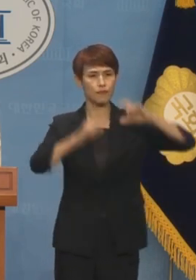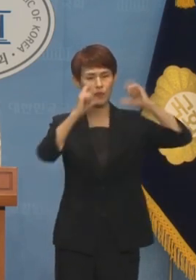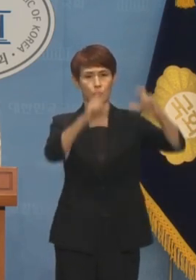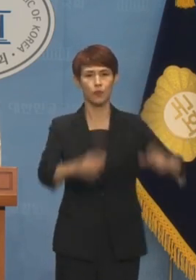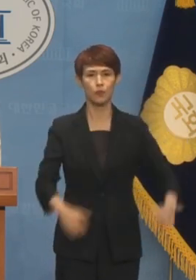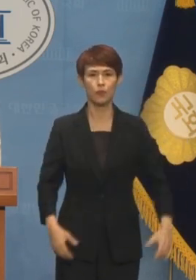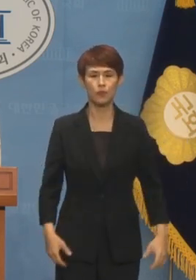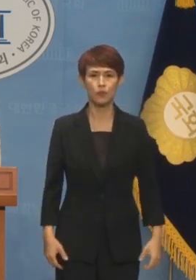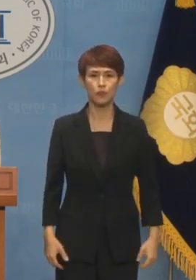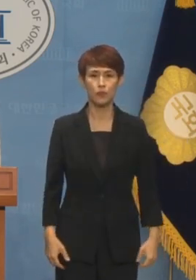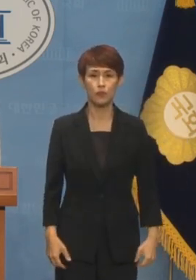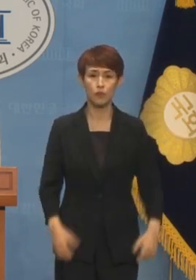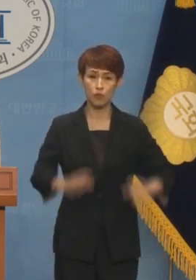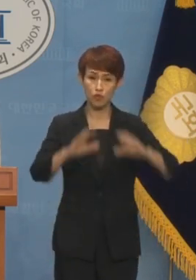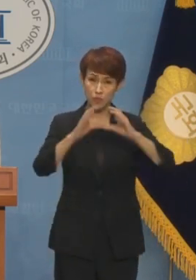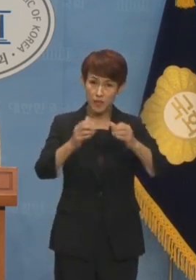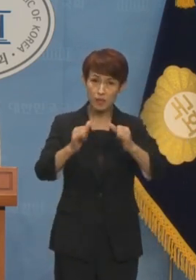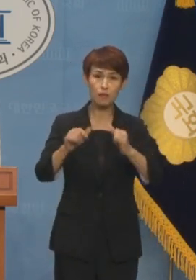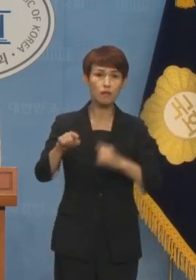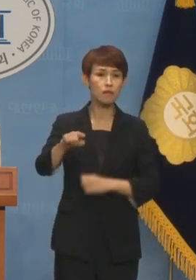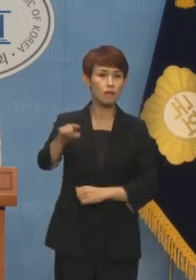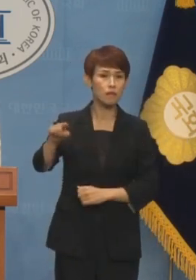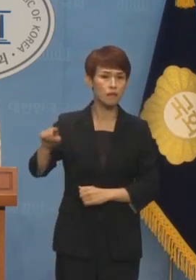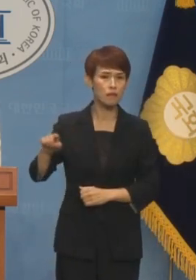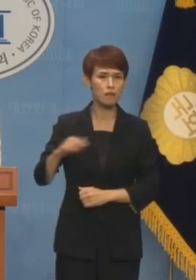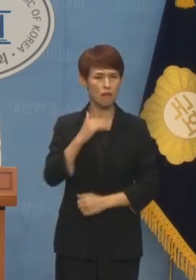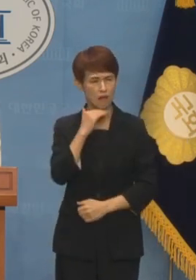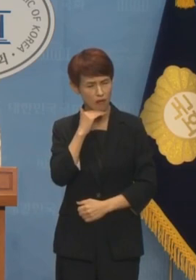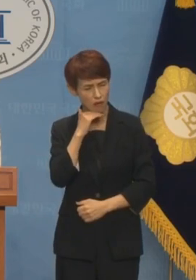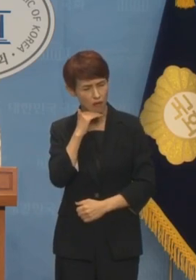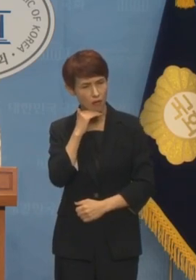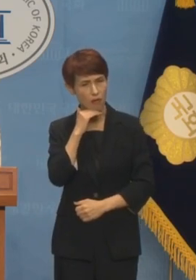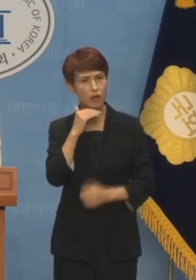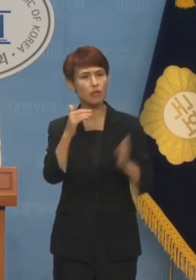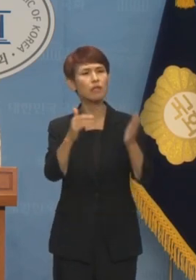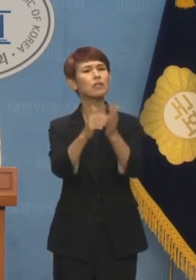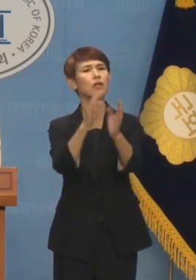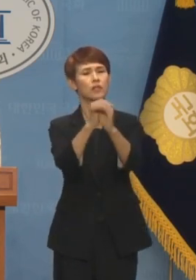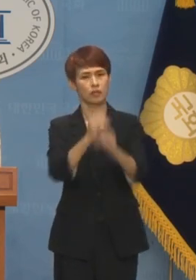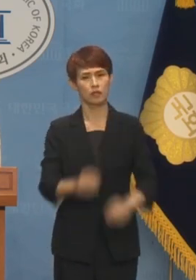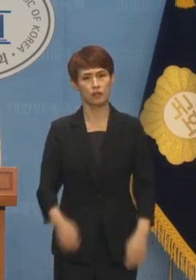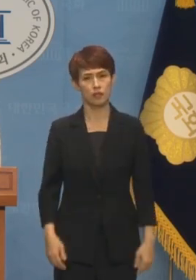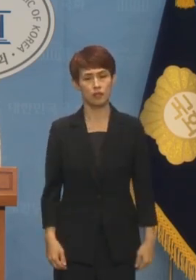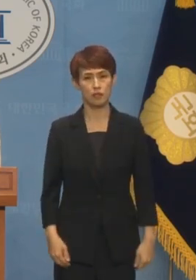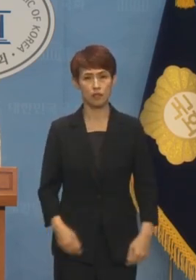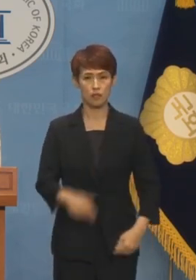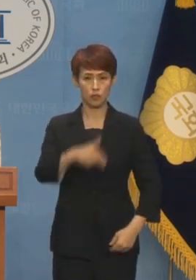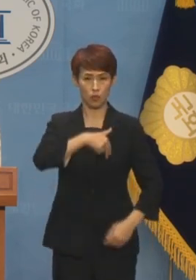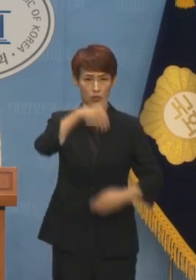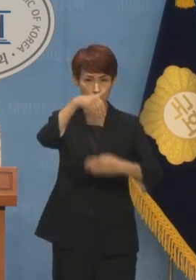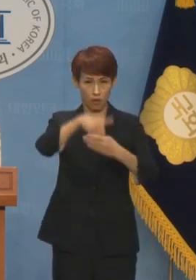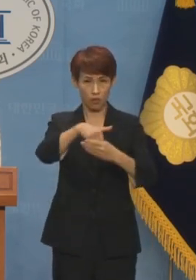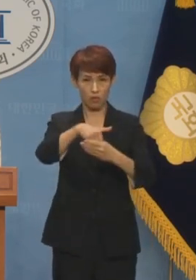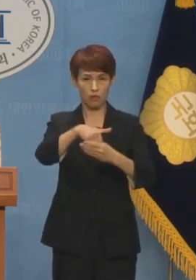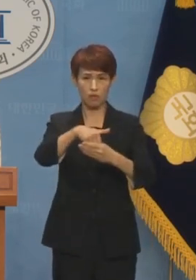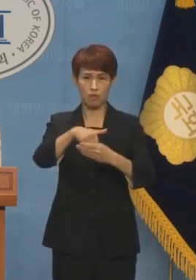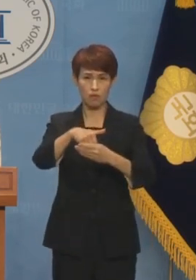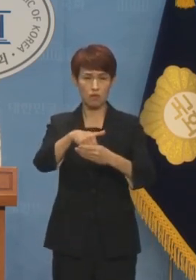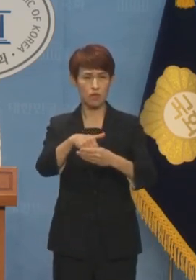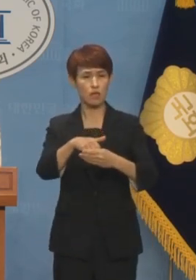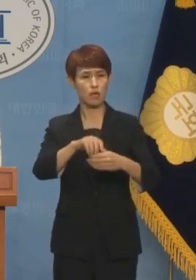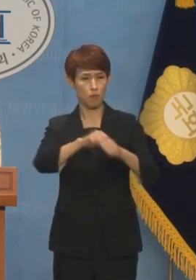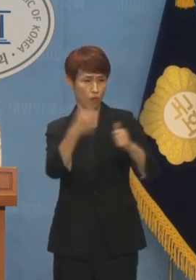경고합니다. 국민을 언제까지 기다리게 할 셈입니까? 총선 민의로